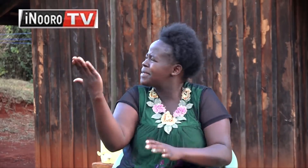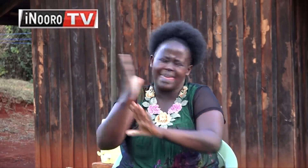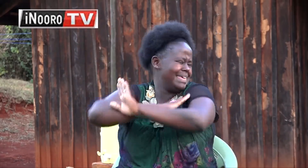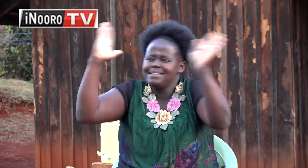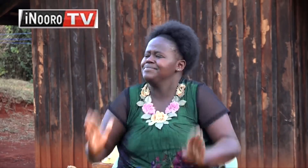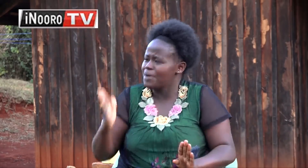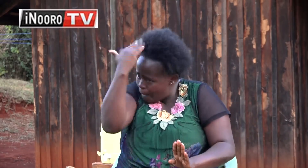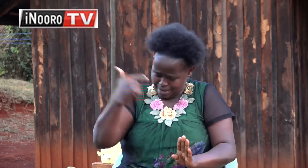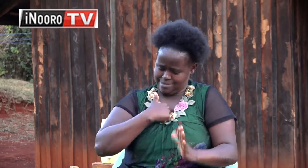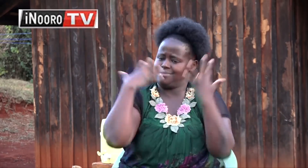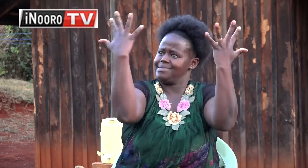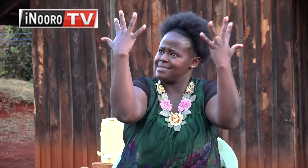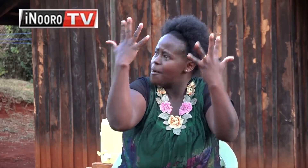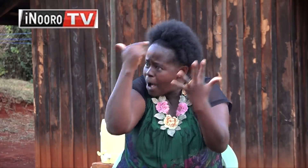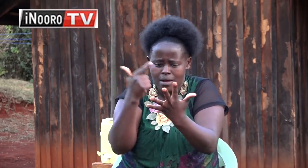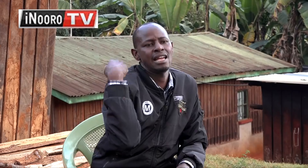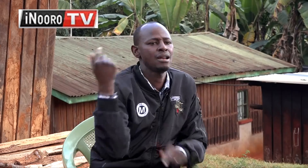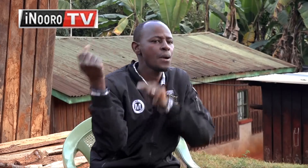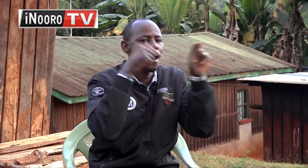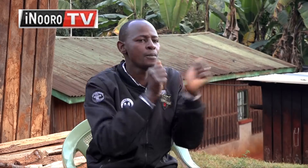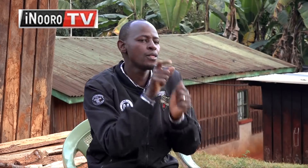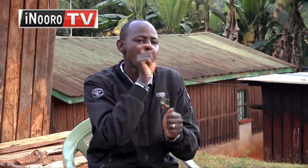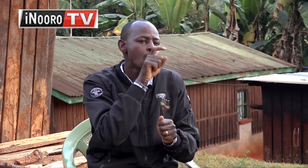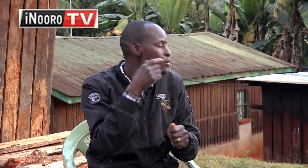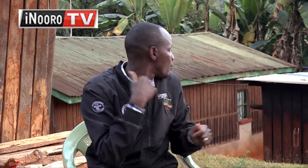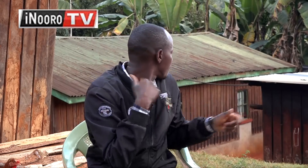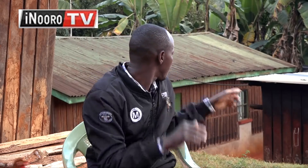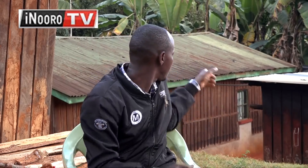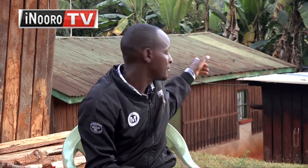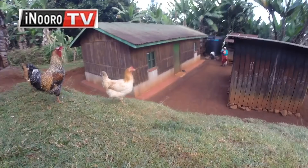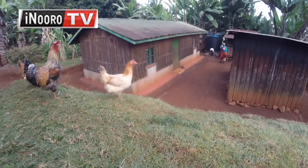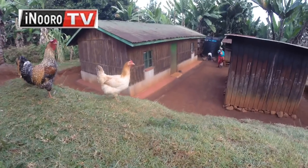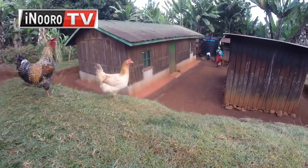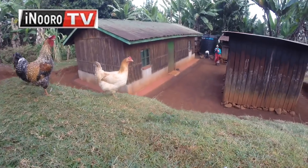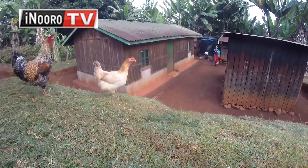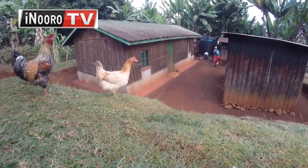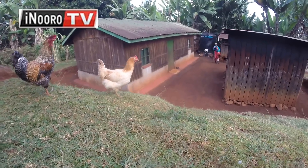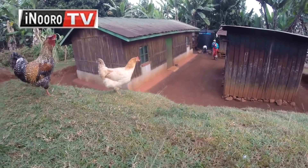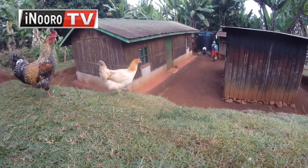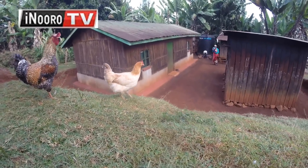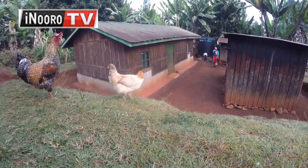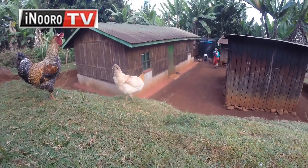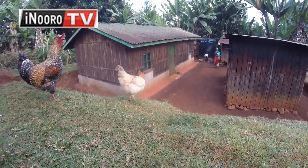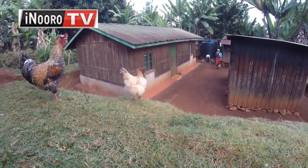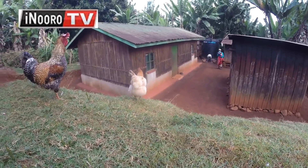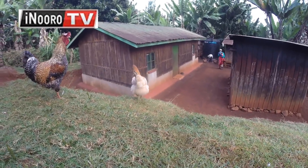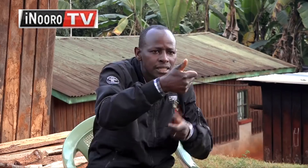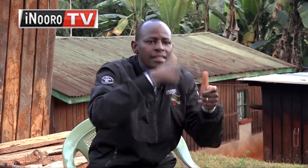ndari athie akihoyaga. Ona ira nguku ciakwa ni marokite kuiya, ni